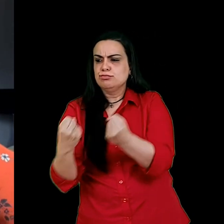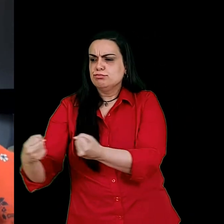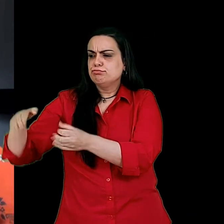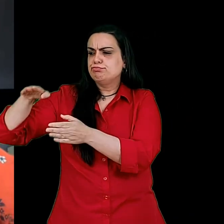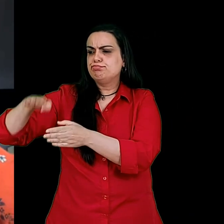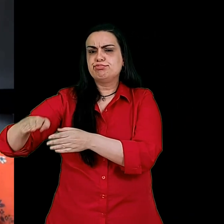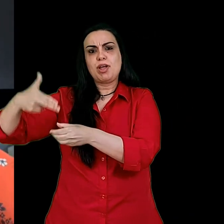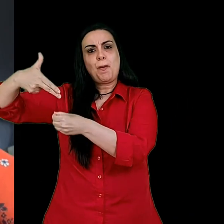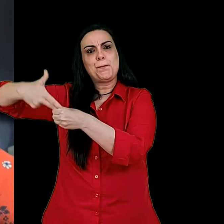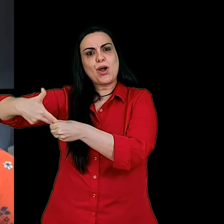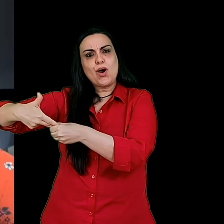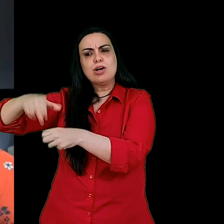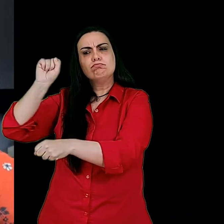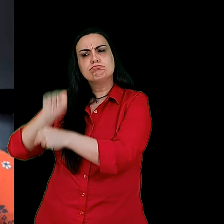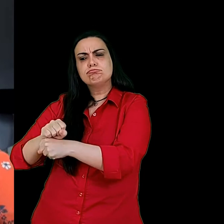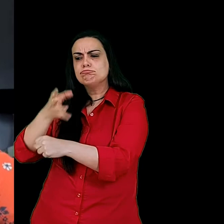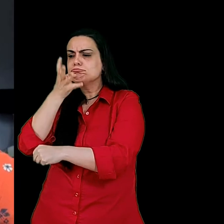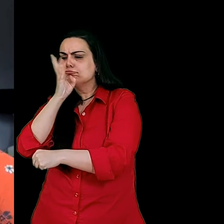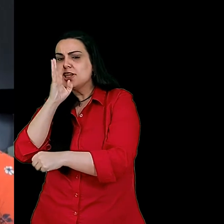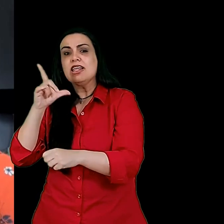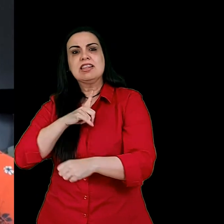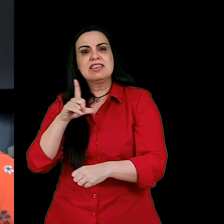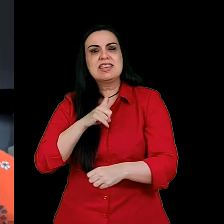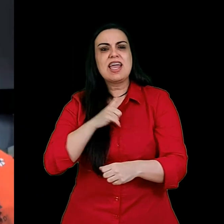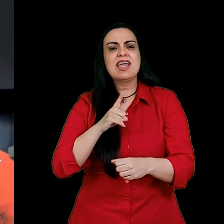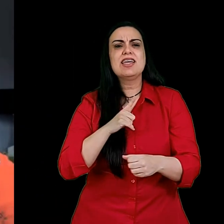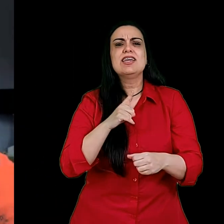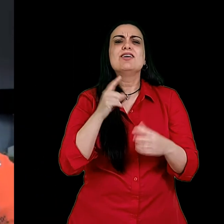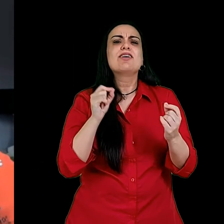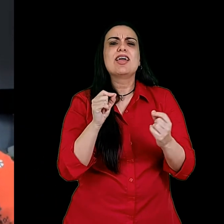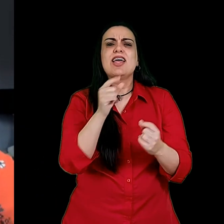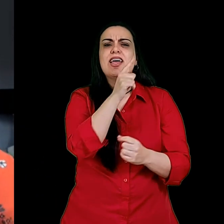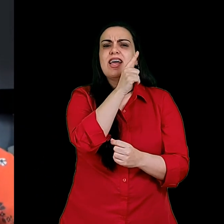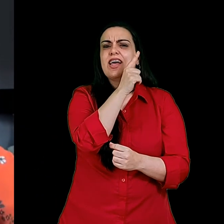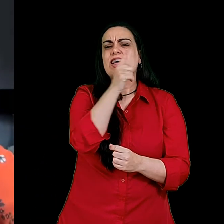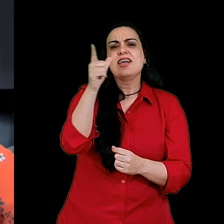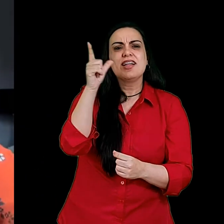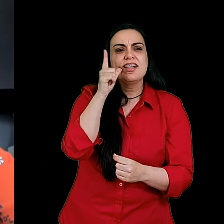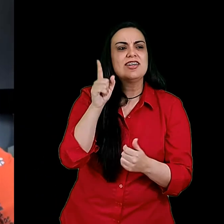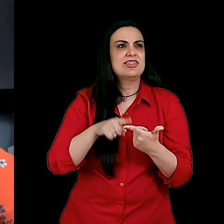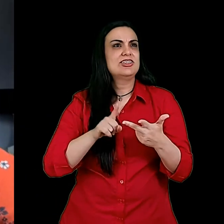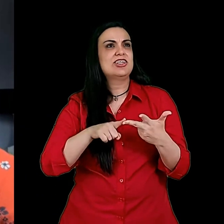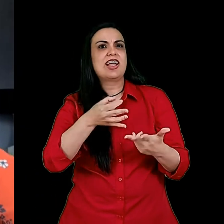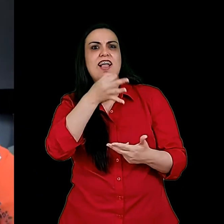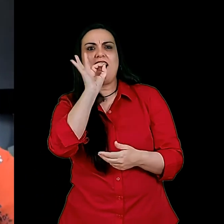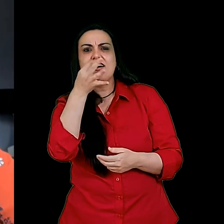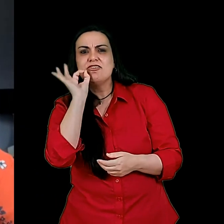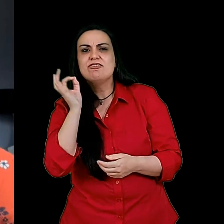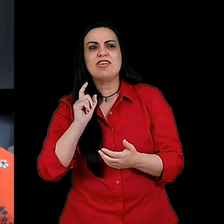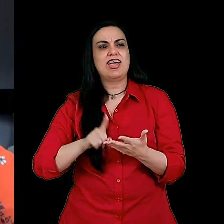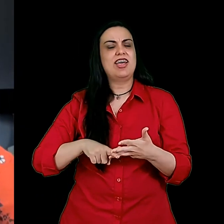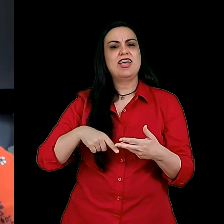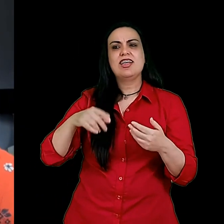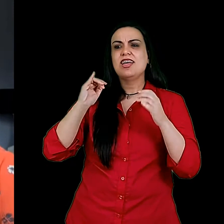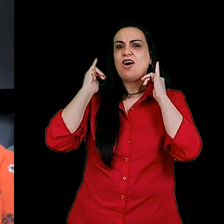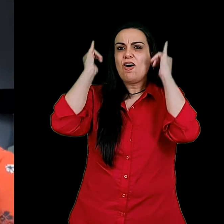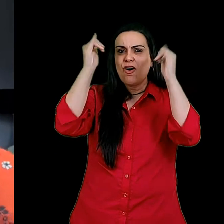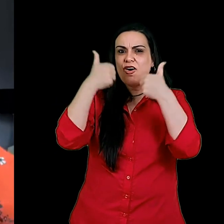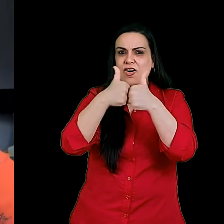Tem gente assistindo em loja de conveniência, parando em cafeteria na rua. Gente assistindo de dentro